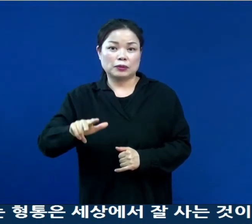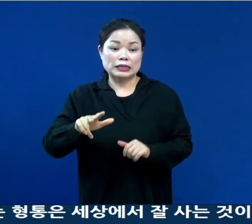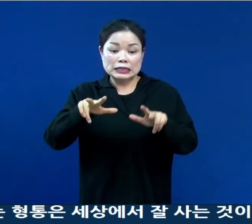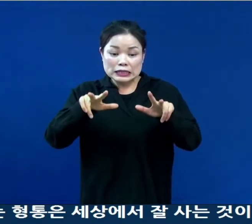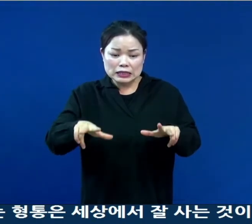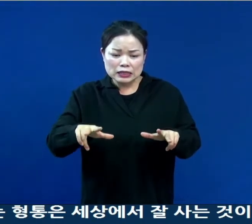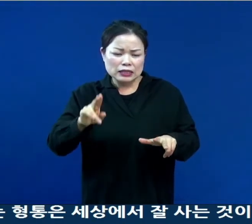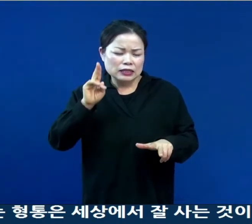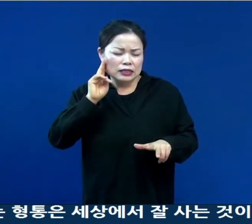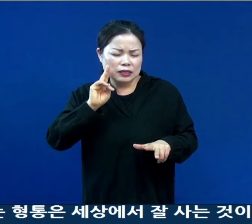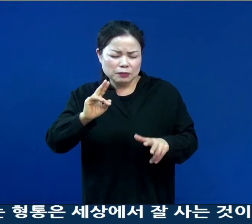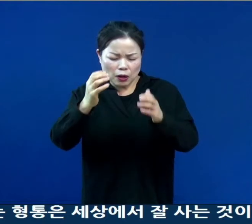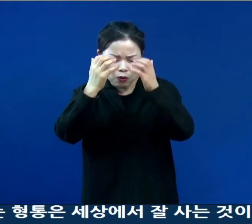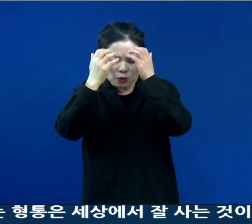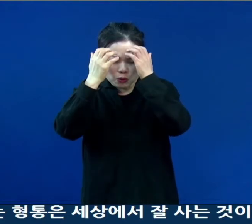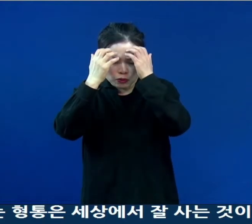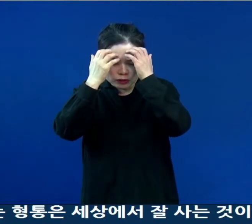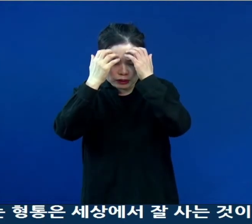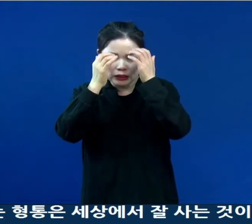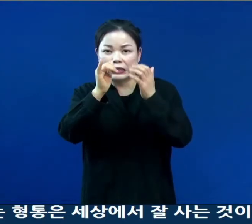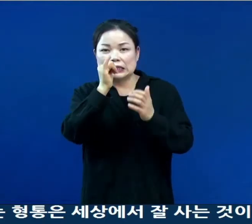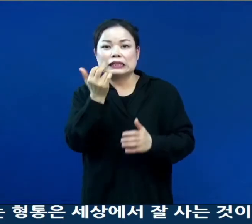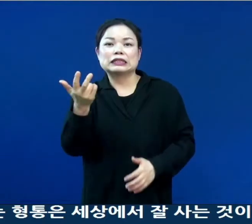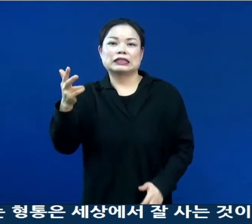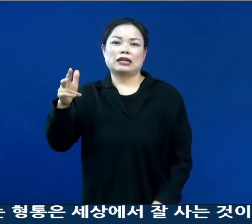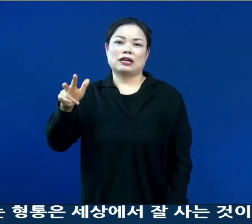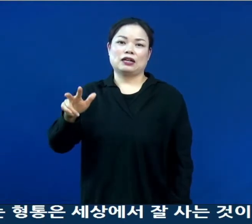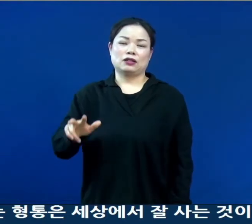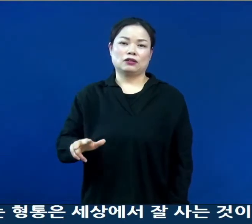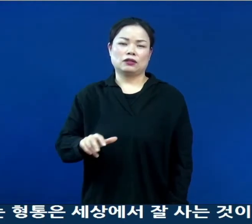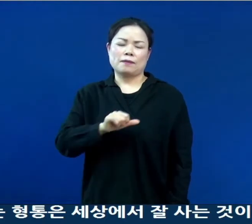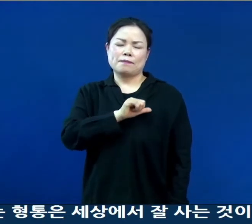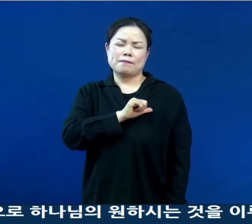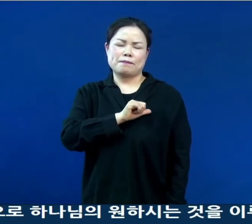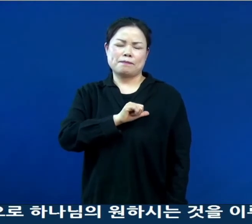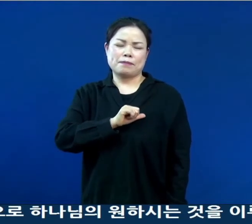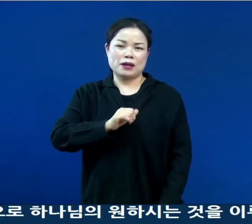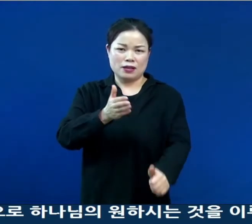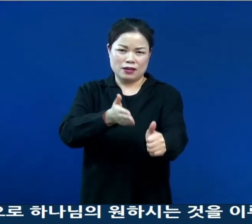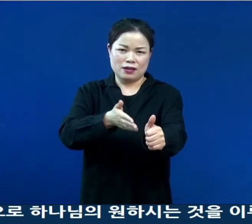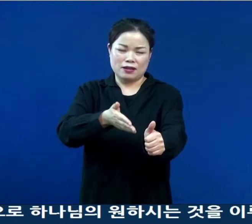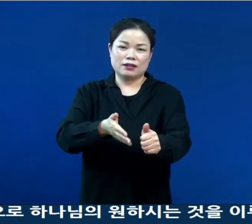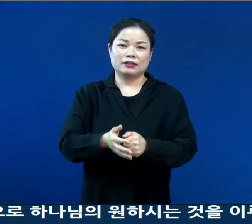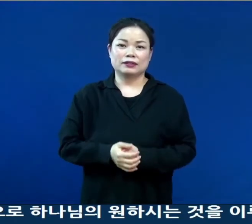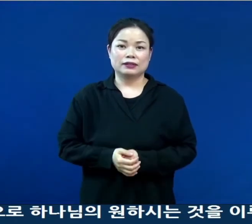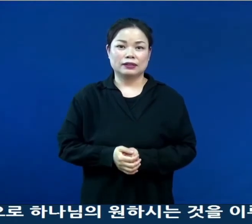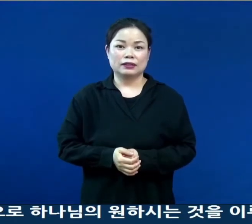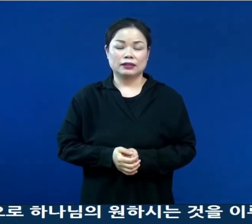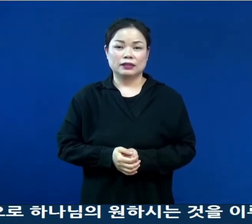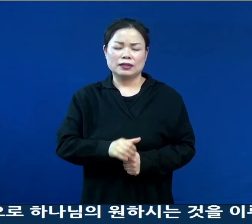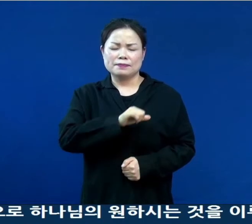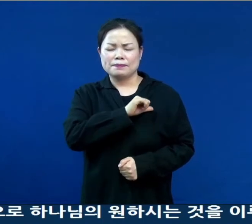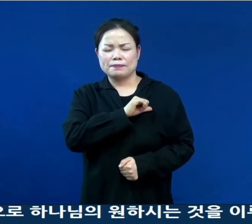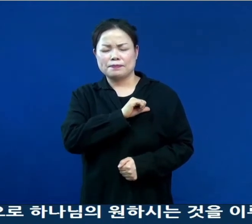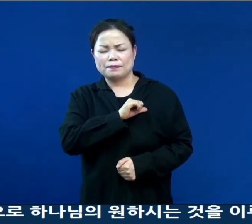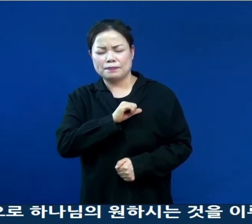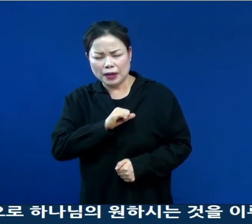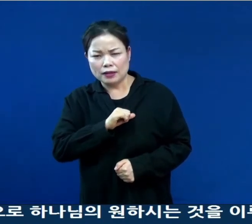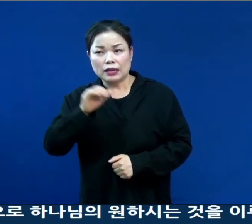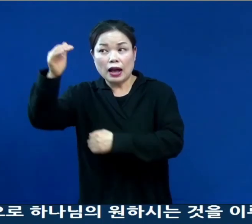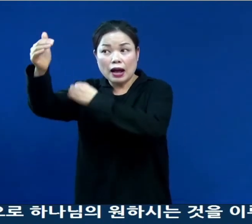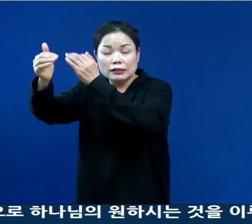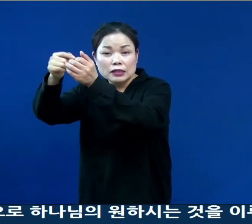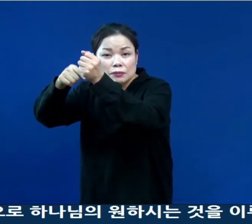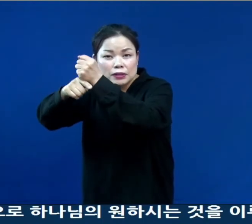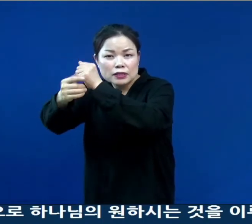지금 극한의 고난을 지나가는 것 같아도 견뎌주시기를 바랍니다. 이 견딤은